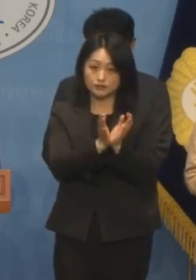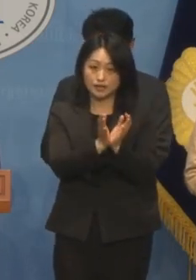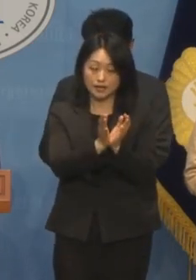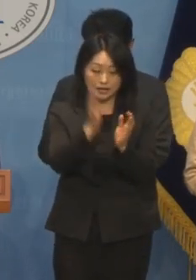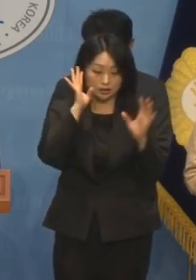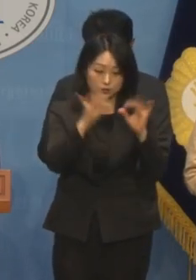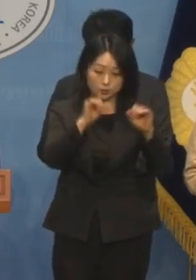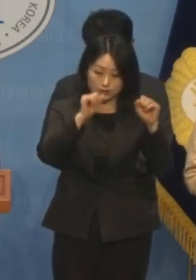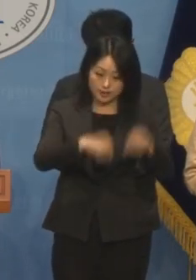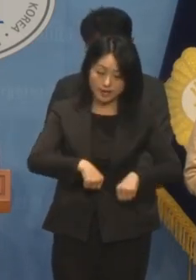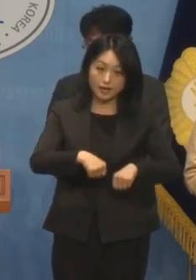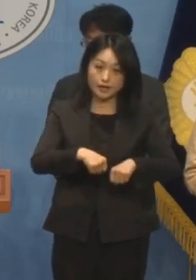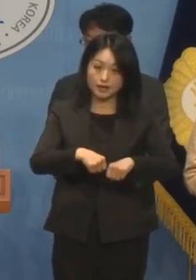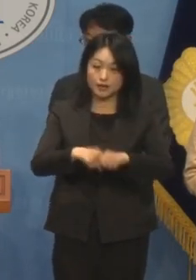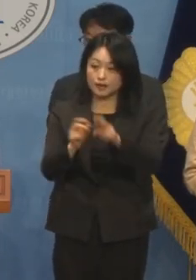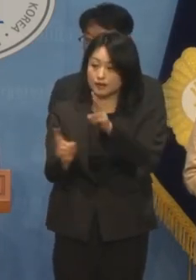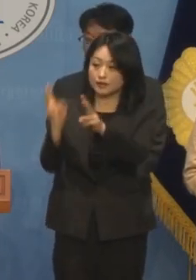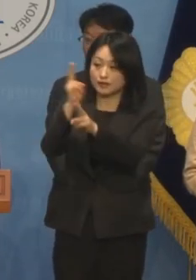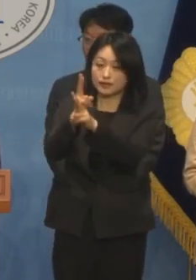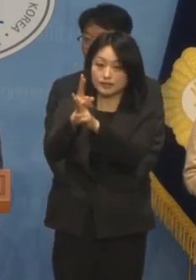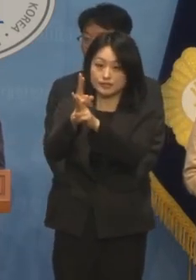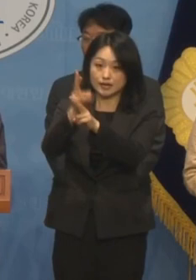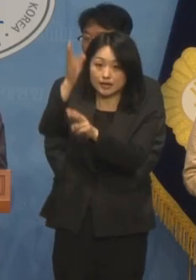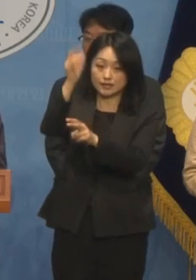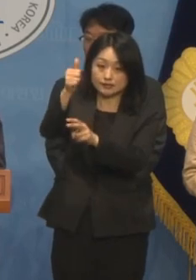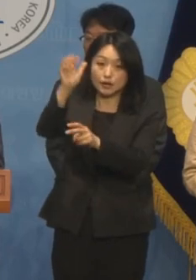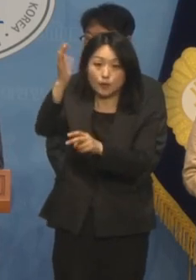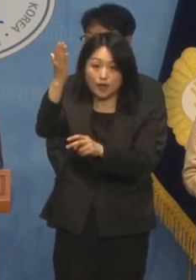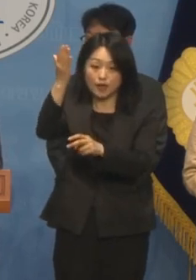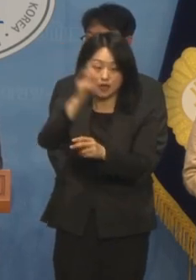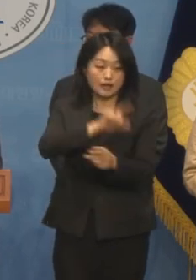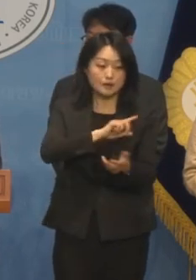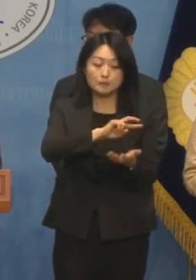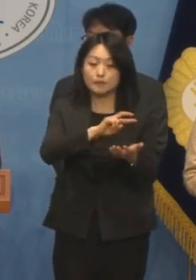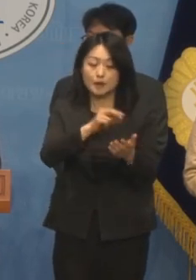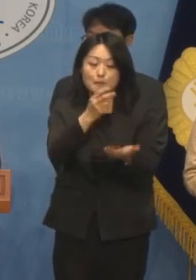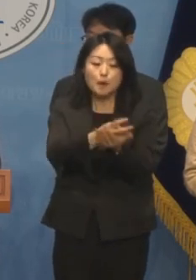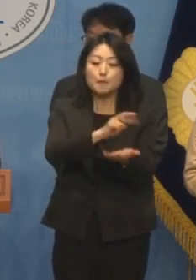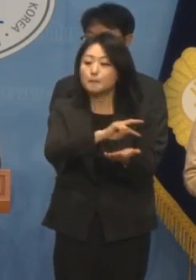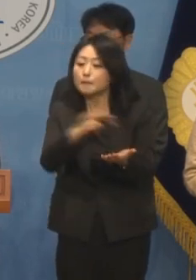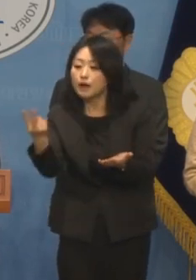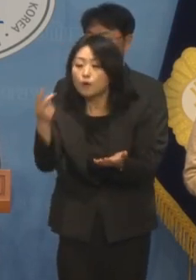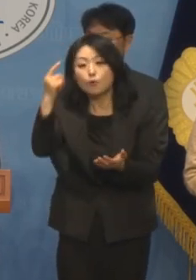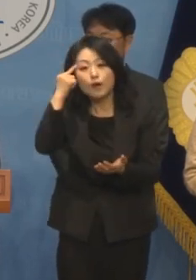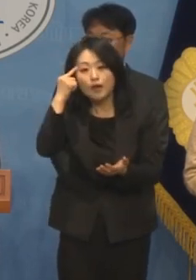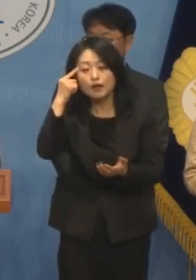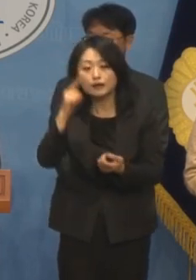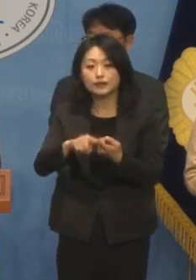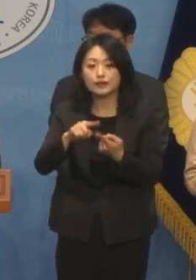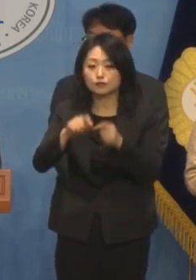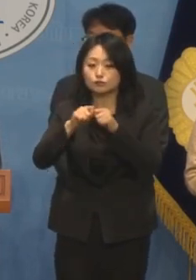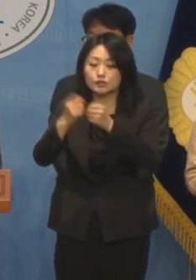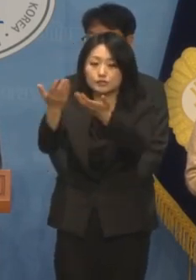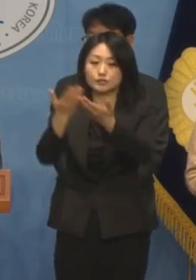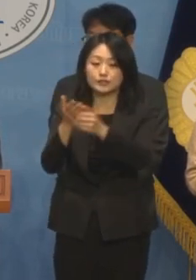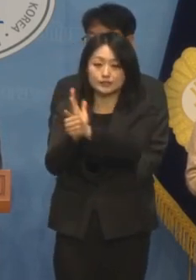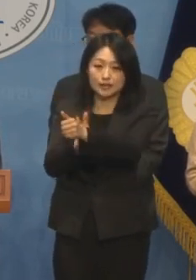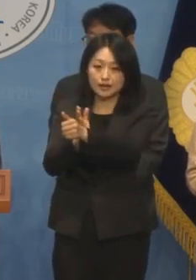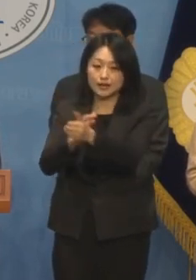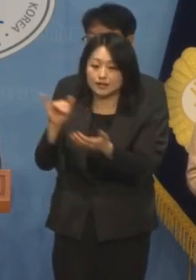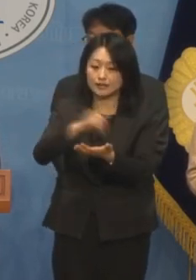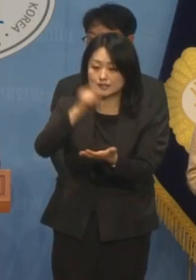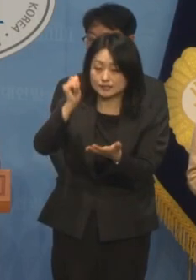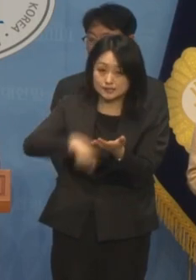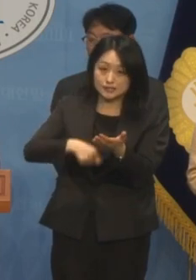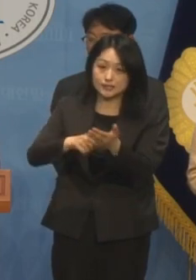2차 예한에 연임할 수 있다는 내용은 어떤 과정을 거쳐 변경된 것인지 구체적으로 밝혀라. 대표의 날치기 연임에